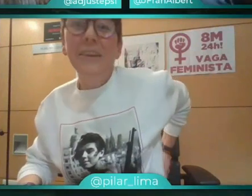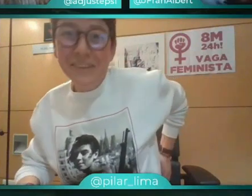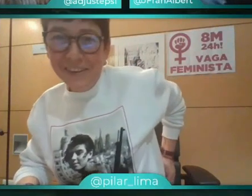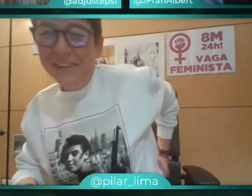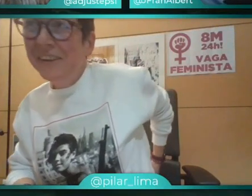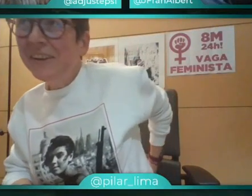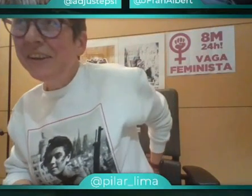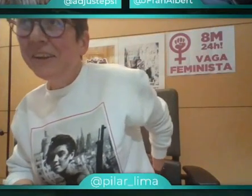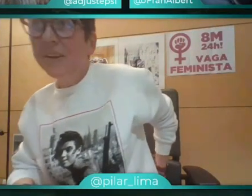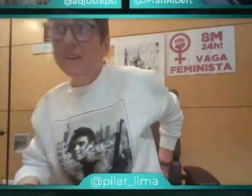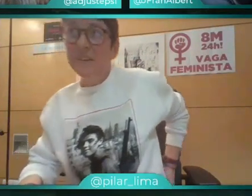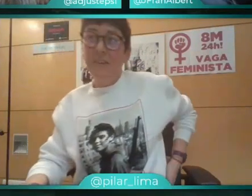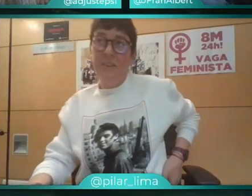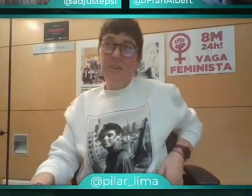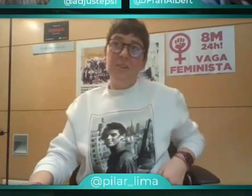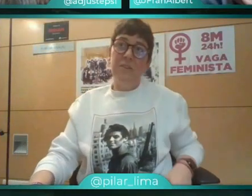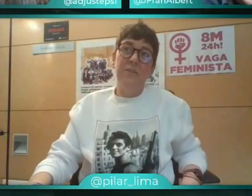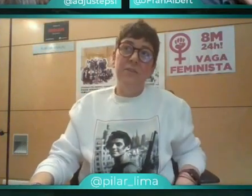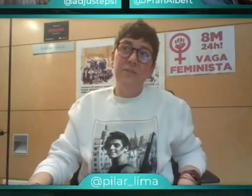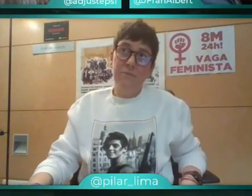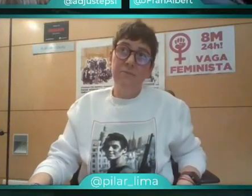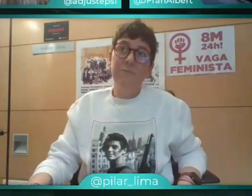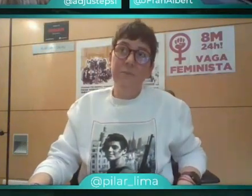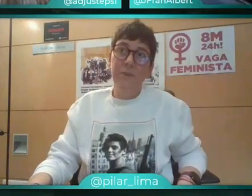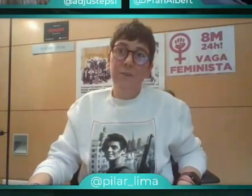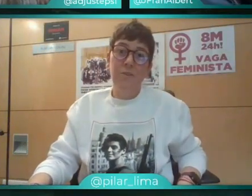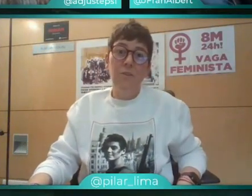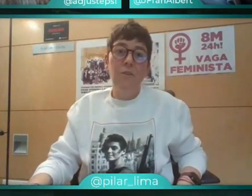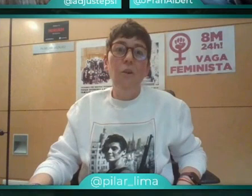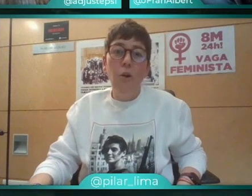que cuentes lo que quieras pero yo creo que a lo mejor prefieres irte a dormir no